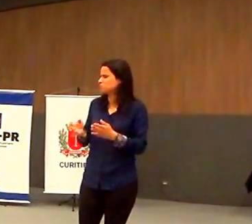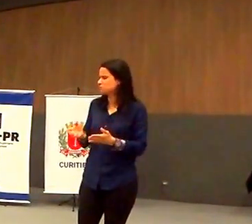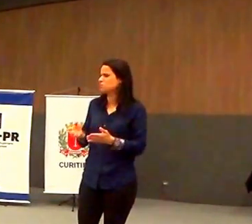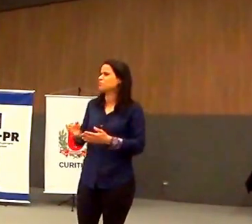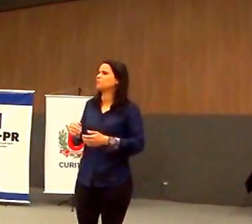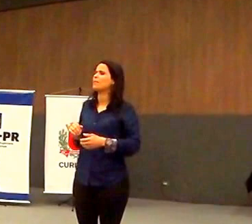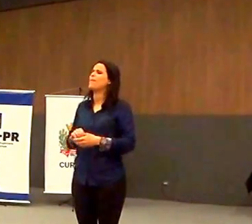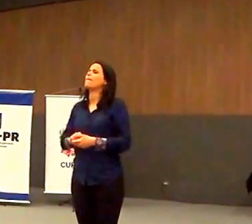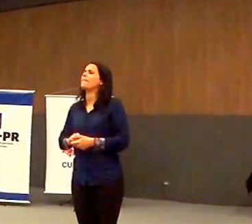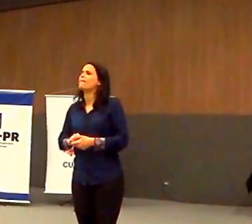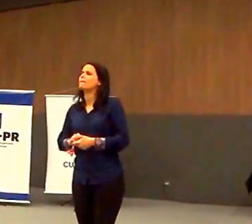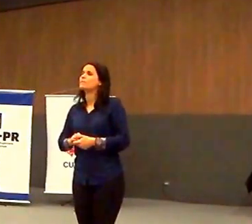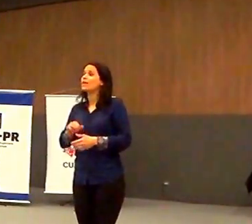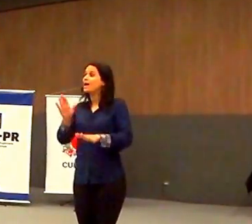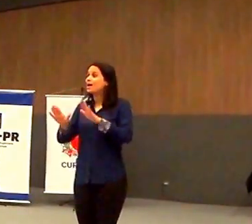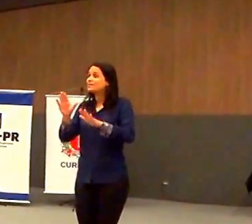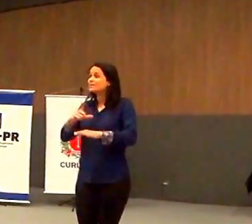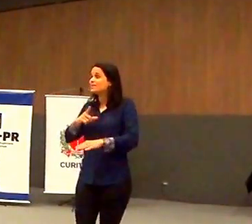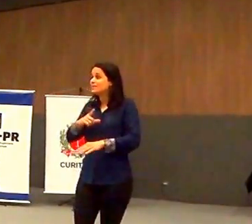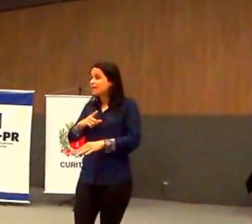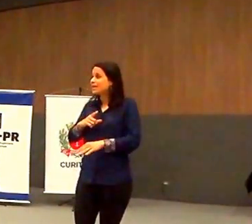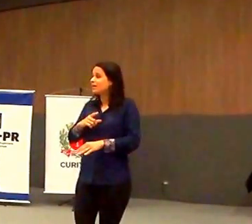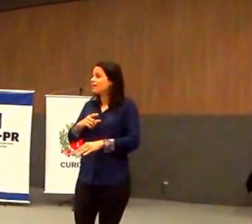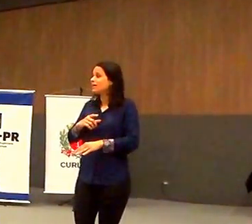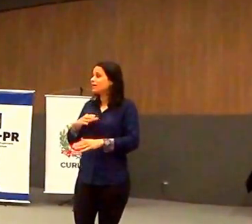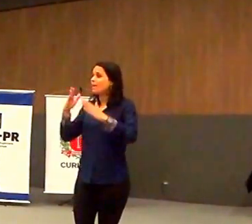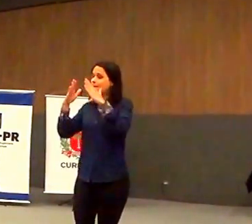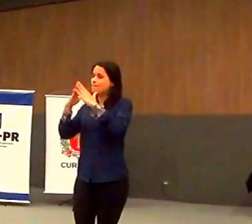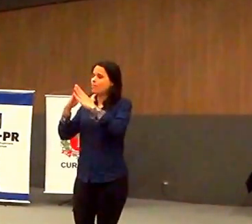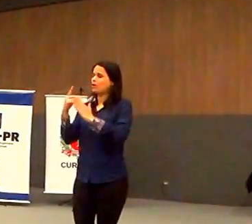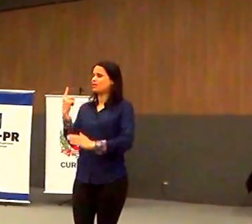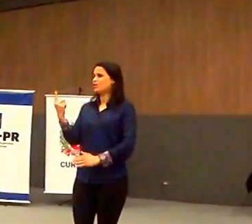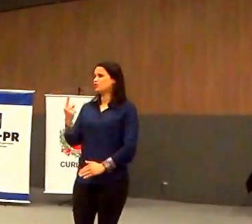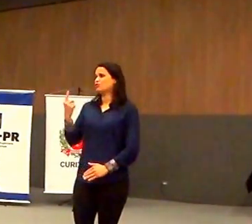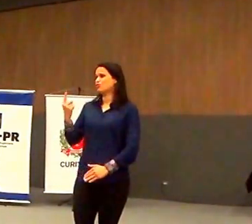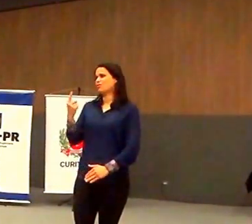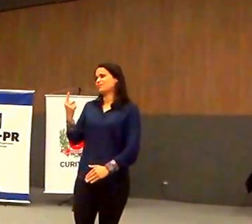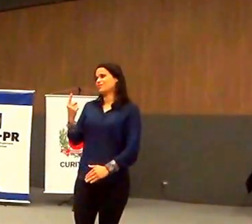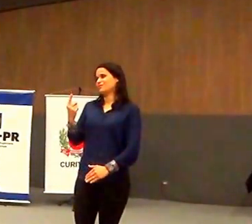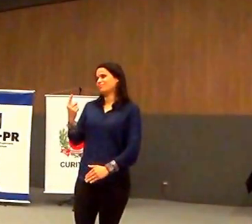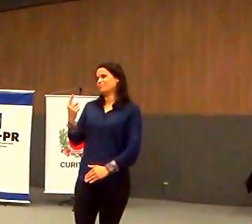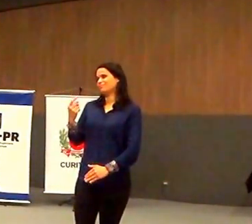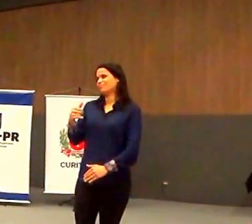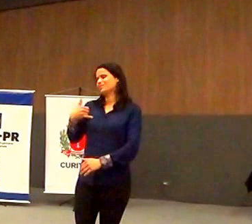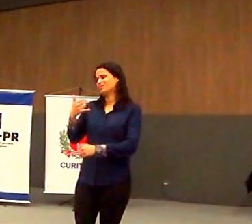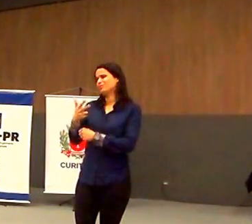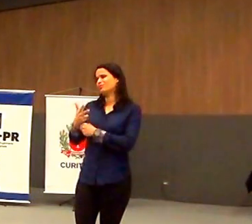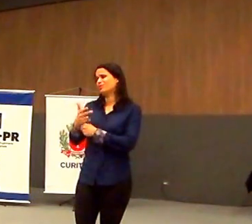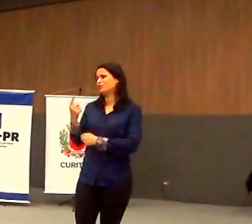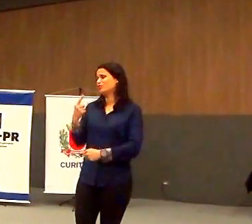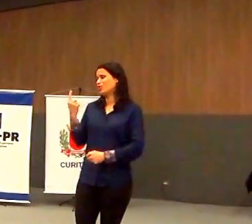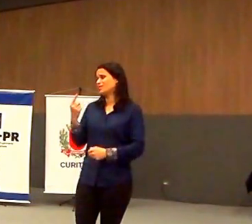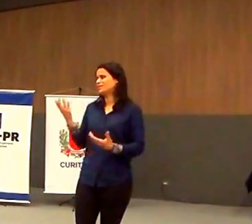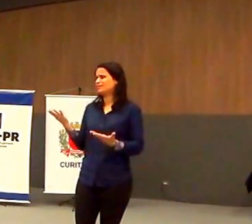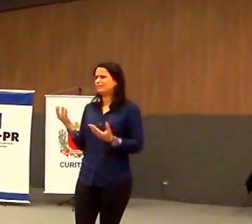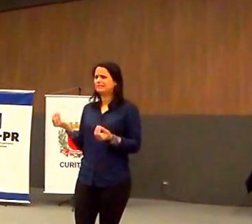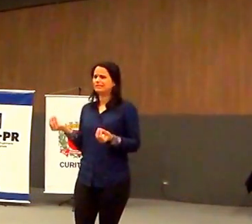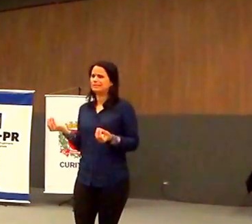que normalmente moram sozinhas, não se alimentam direito, enfim, invisíveis.